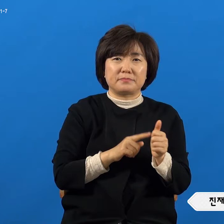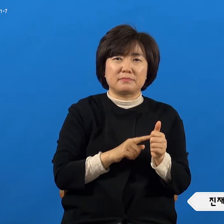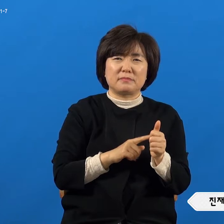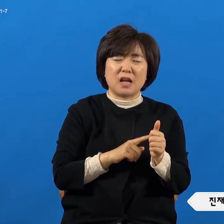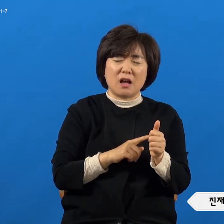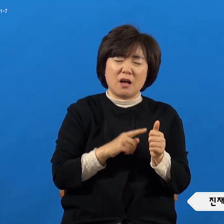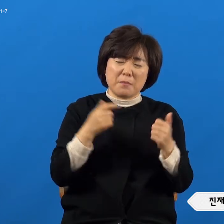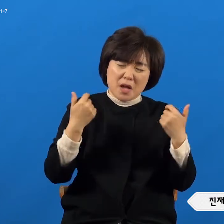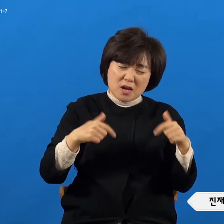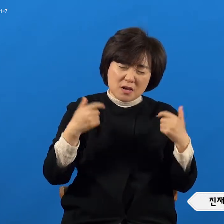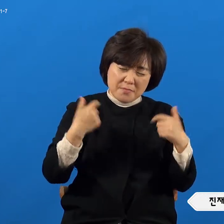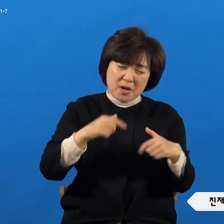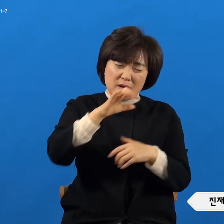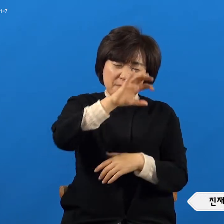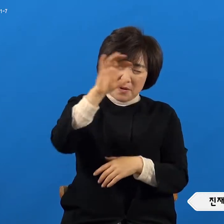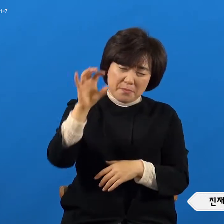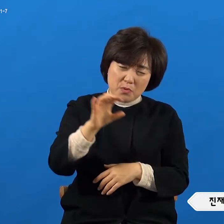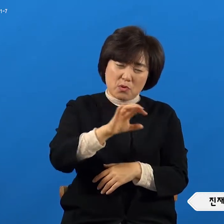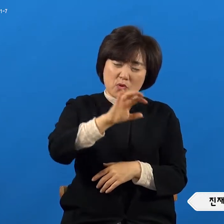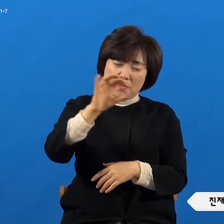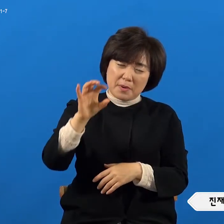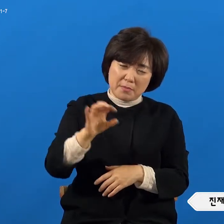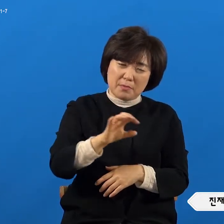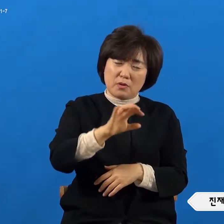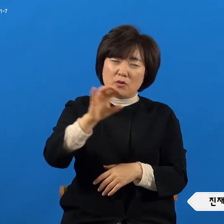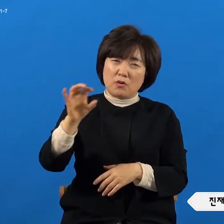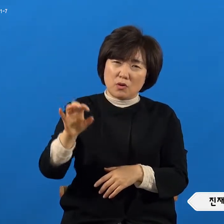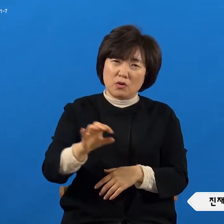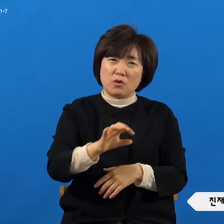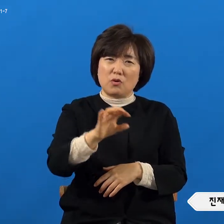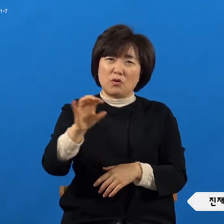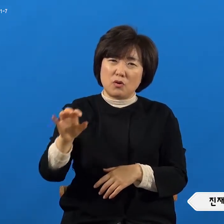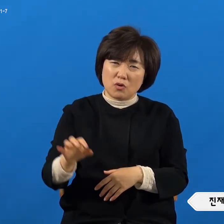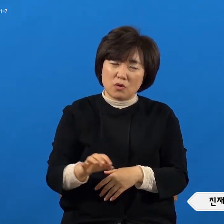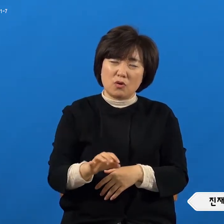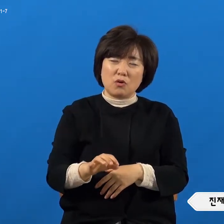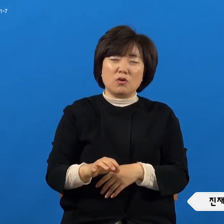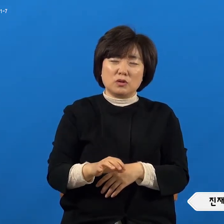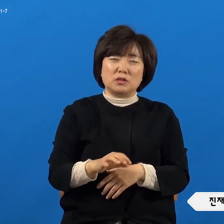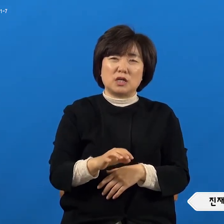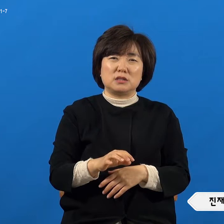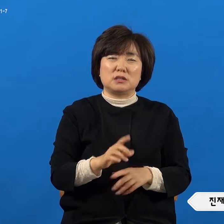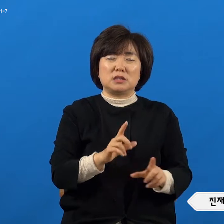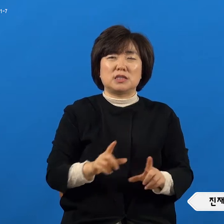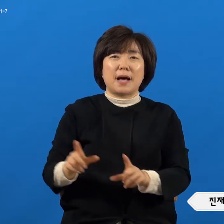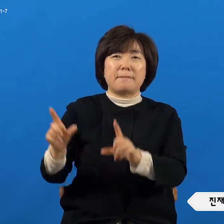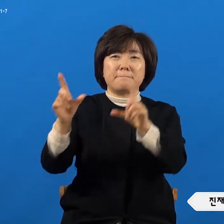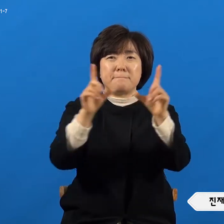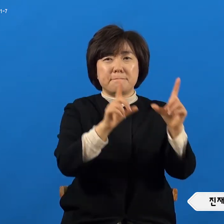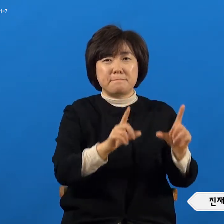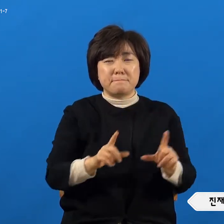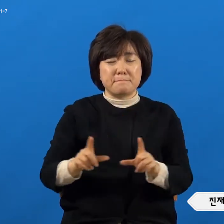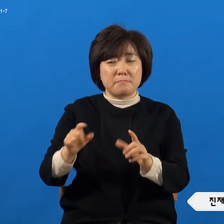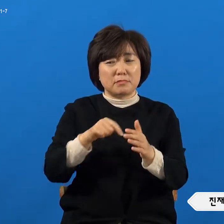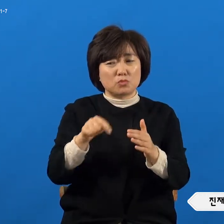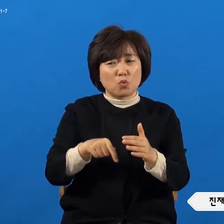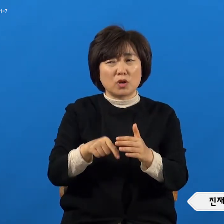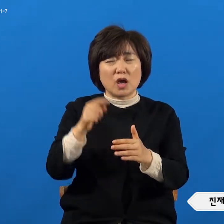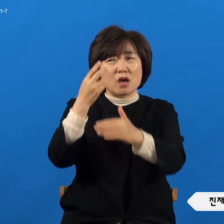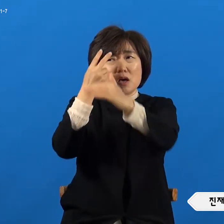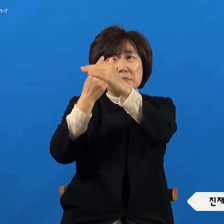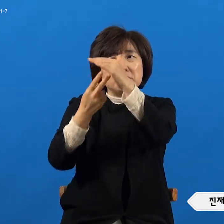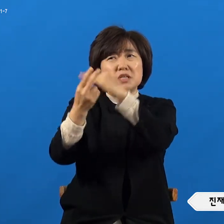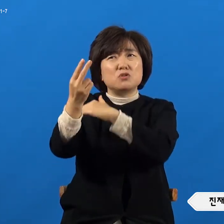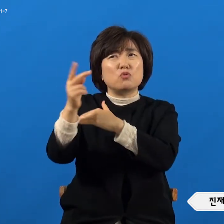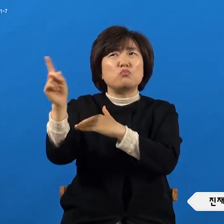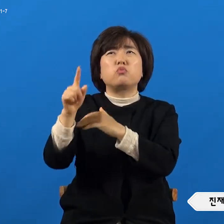쳇바퀴 돌듯이 매번 계속 돌아가는 우리의 반복되는 일상 가운데서 비전이 과연